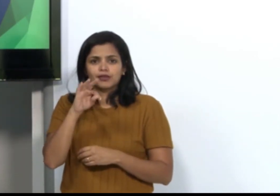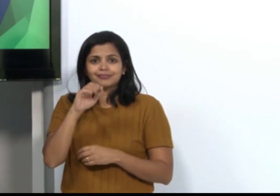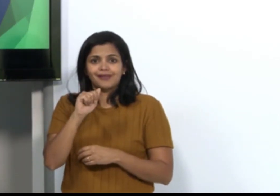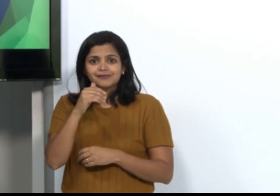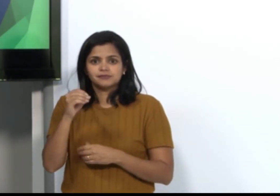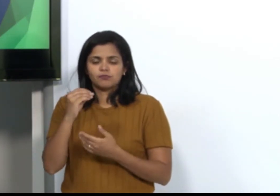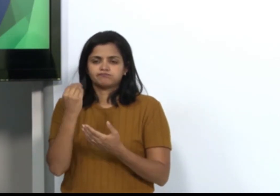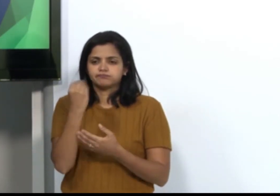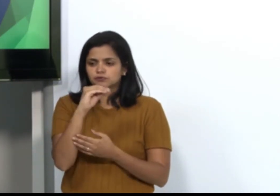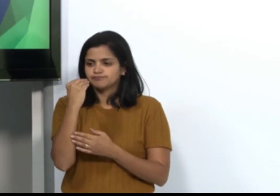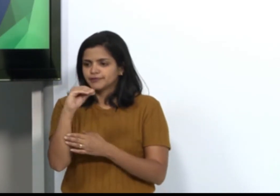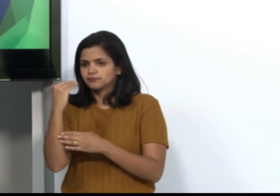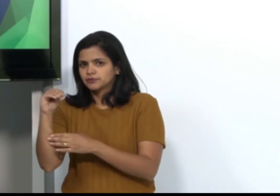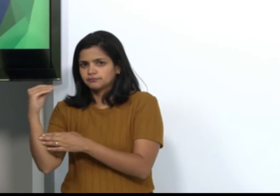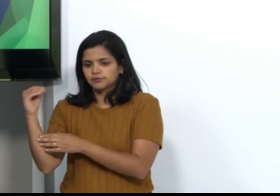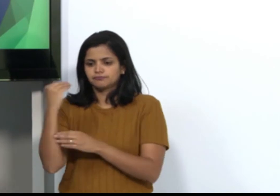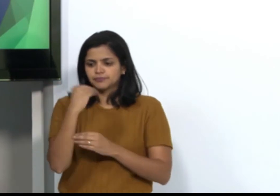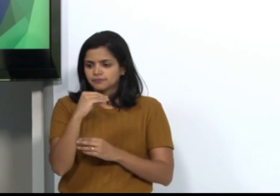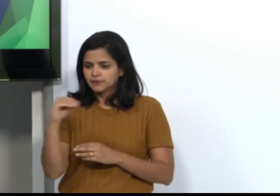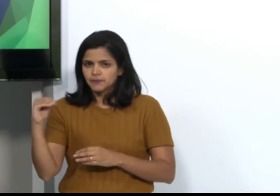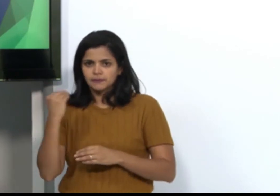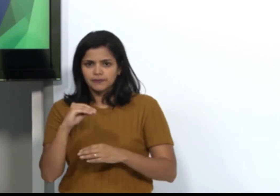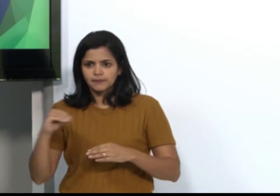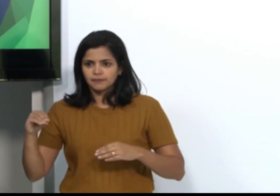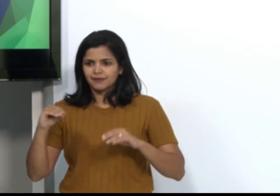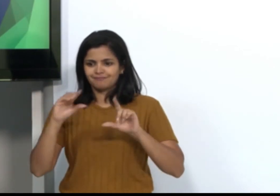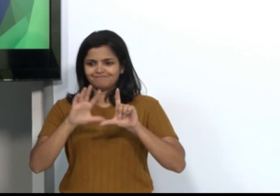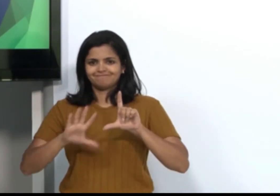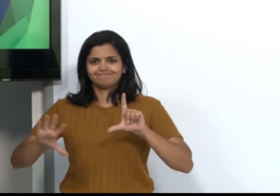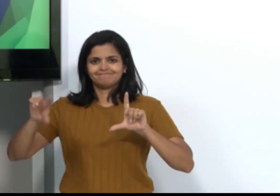transcrição de sinais, anotação.